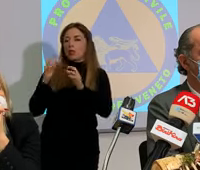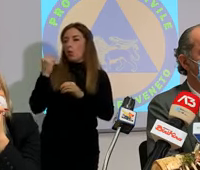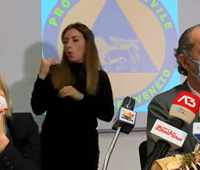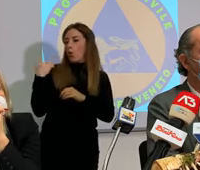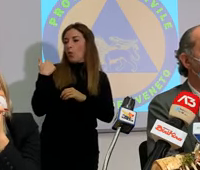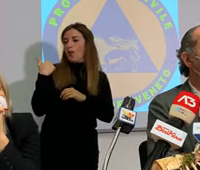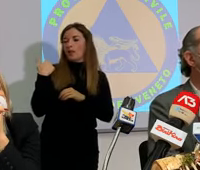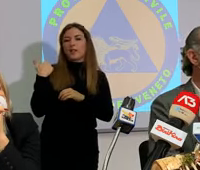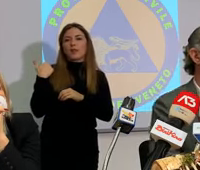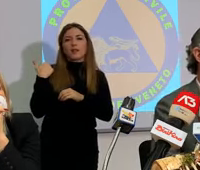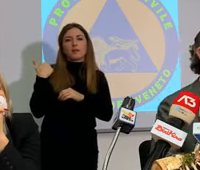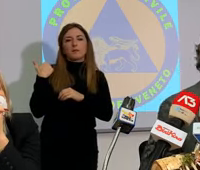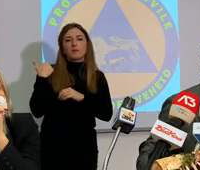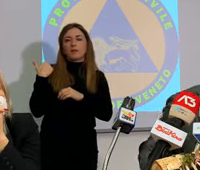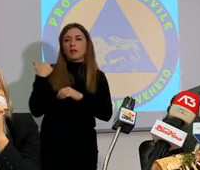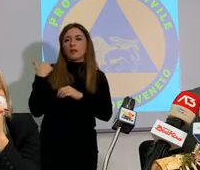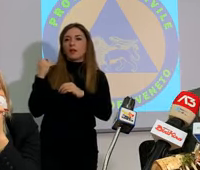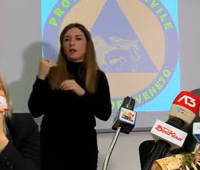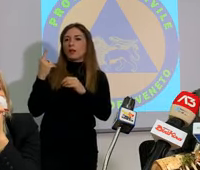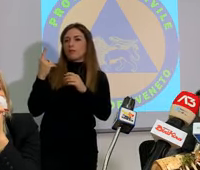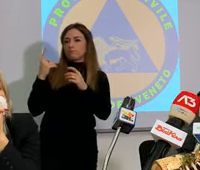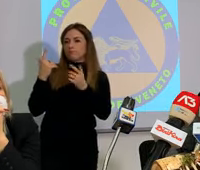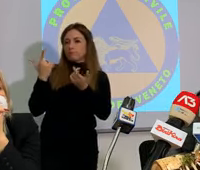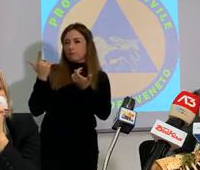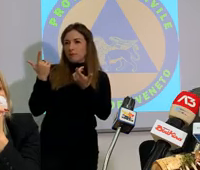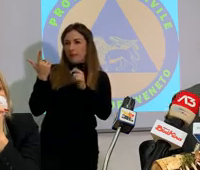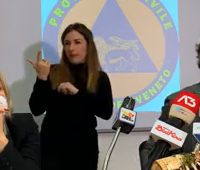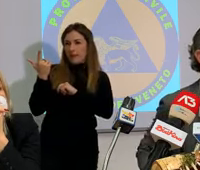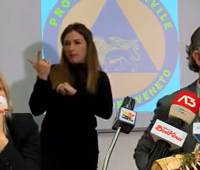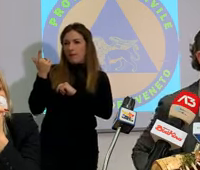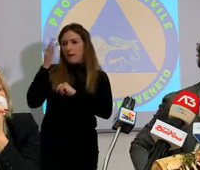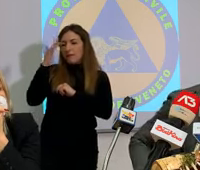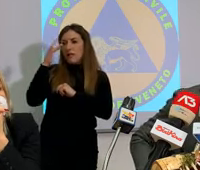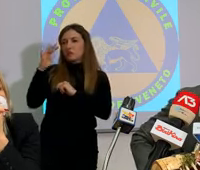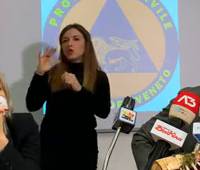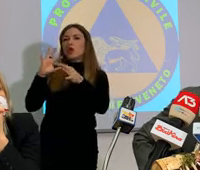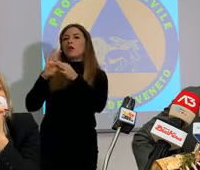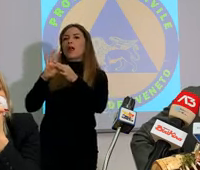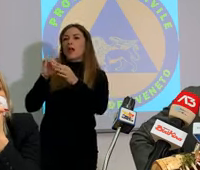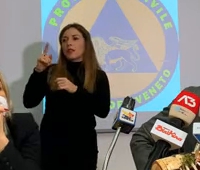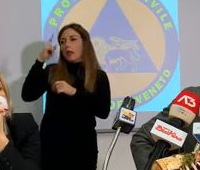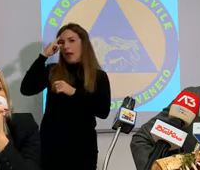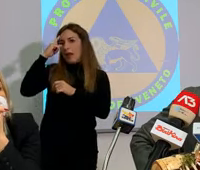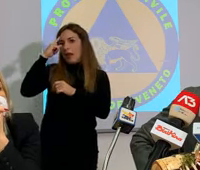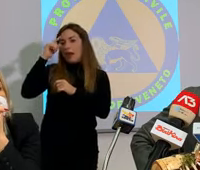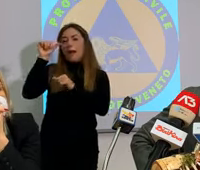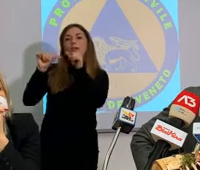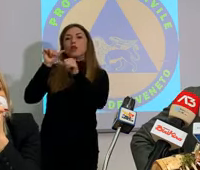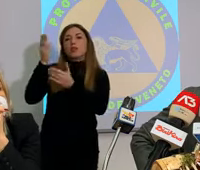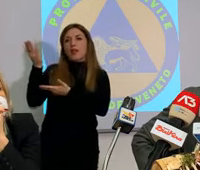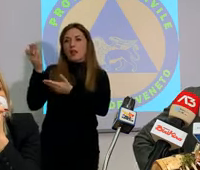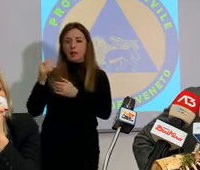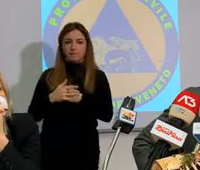che l'hanno indotta a cambiare idea e mi consenta l'ultimo l'ultimo accenno